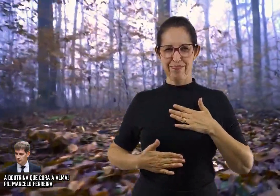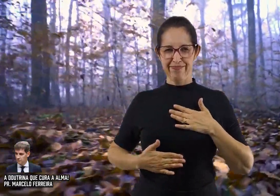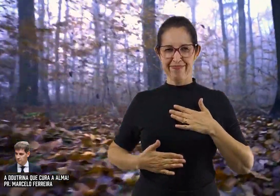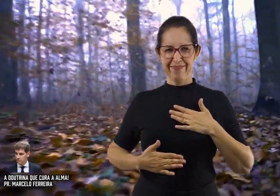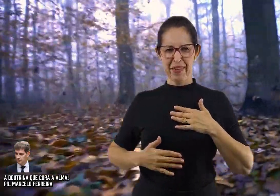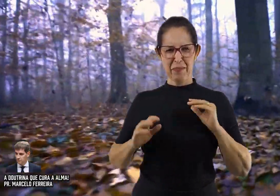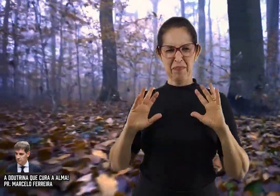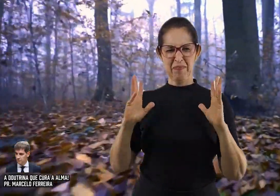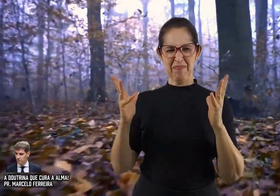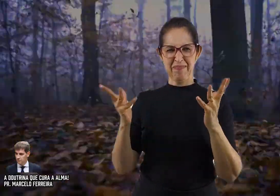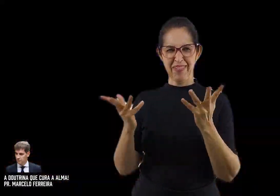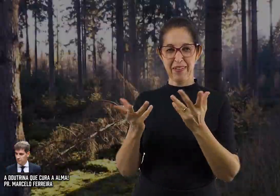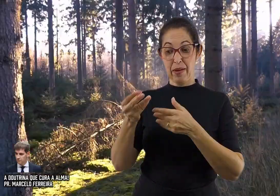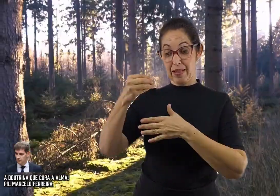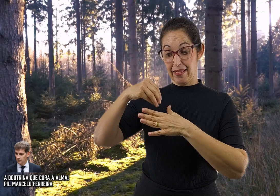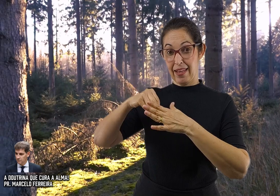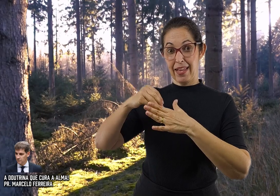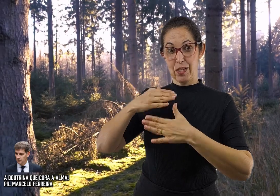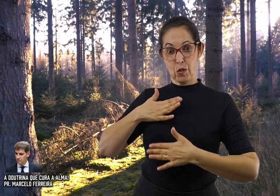corpo ressuscita.